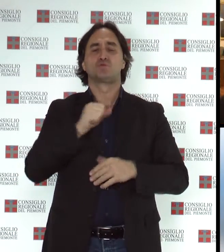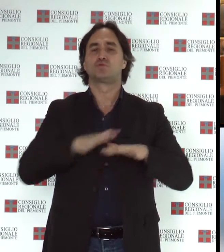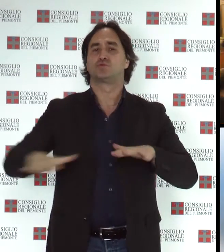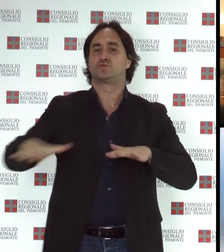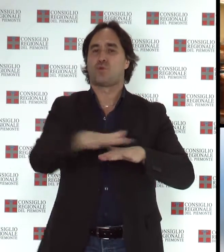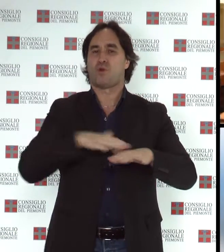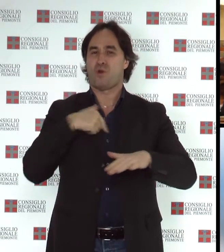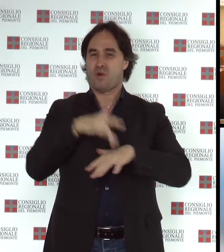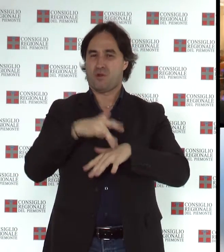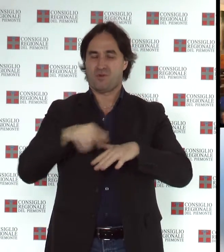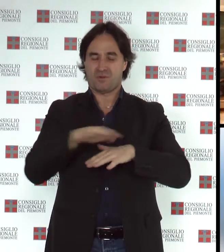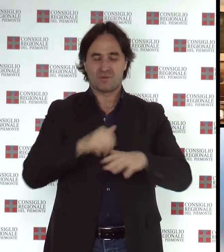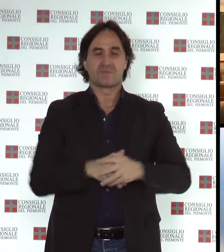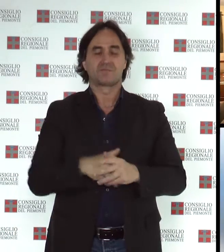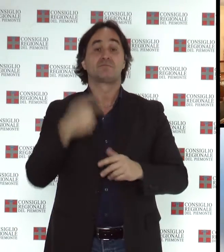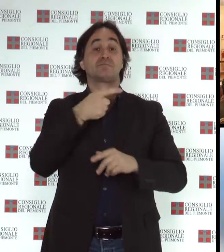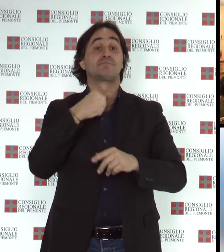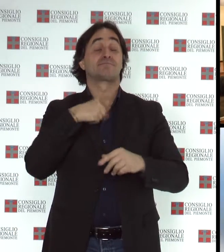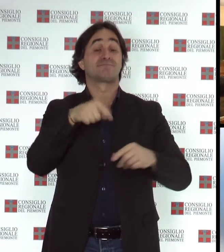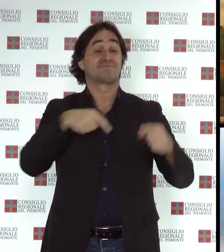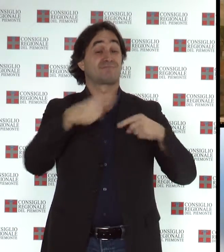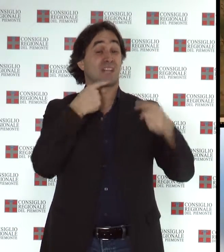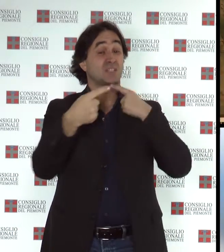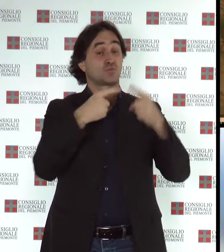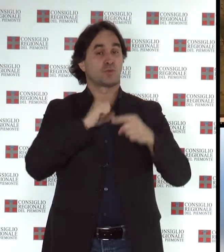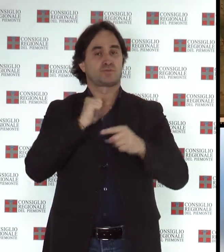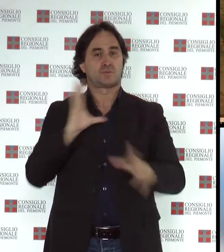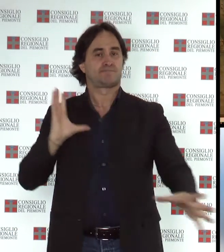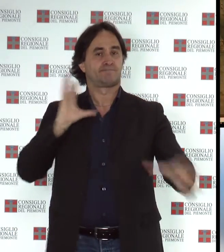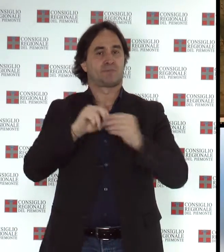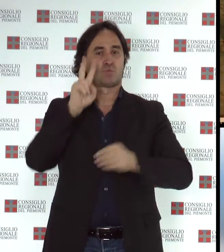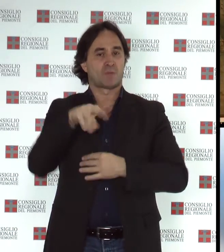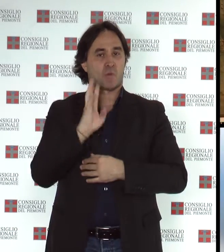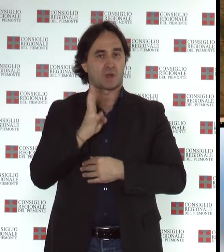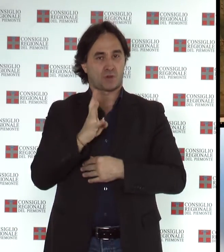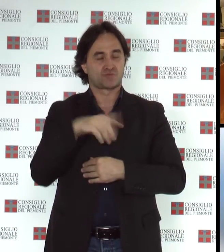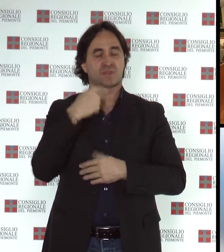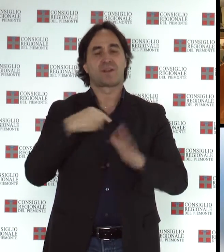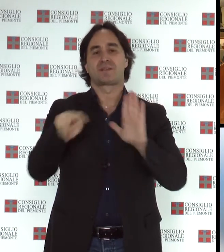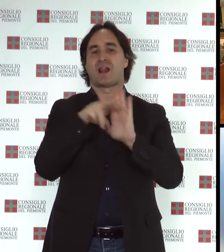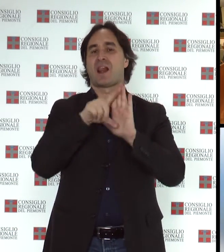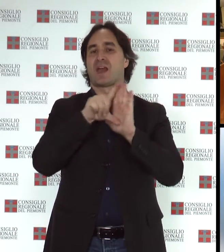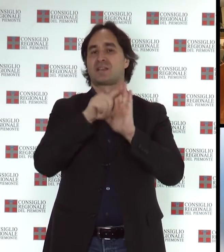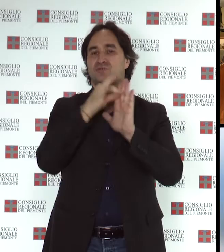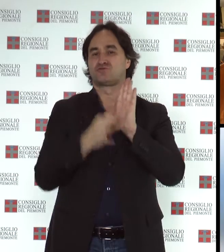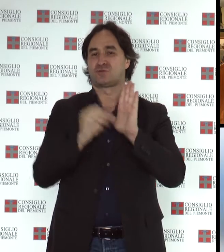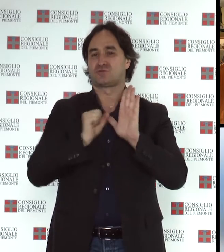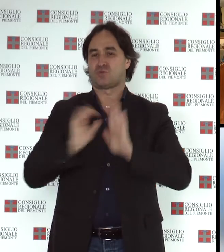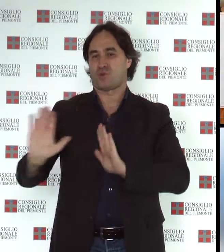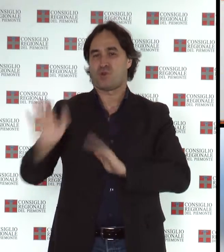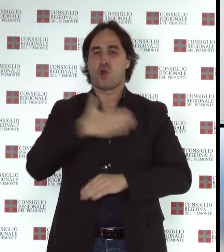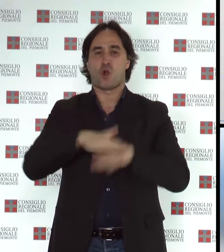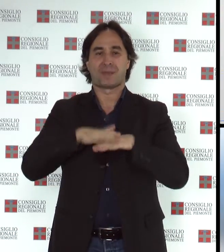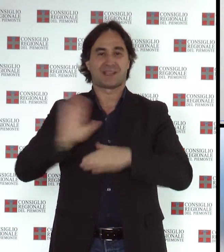pomeriggio il Consiglio ha discusso il rendiconto 2014, effettuato alcune nomine di competenza e votato diversi atti di